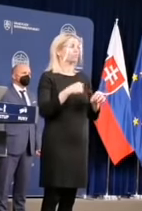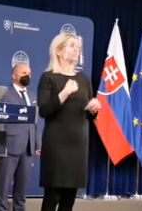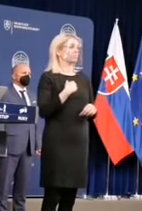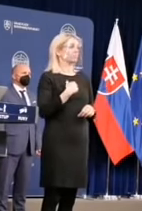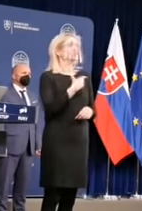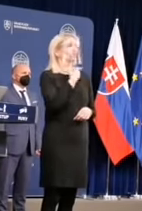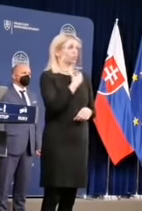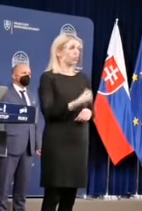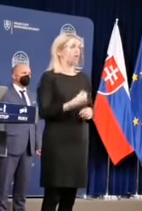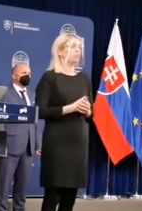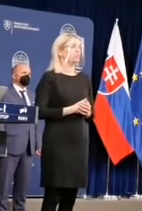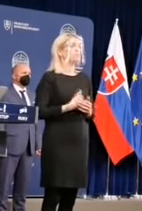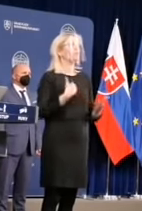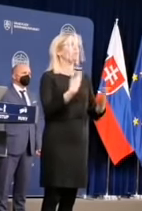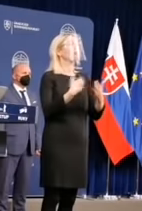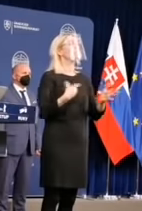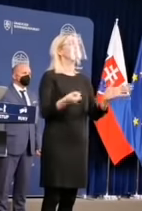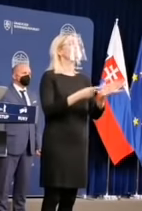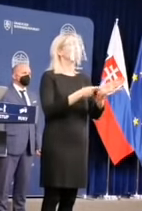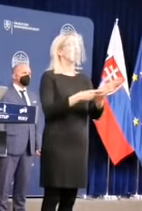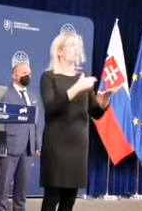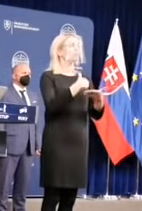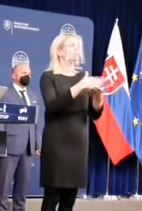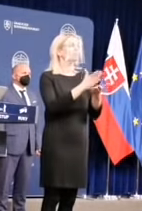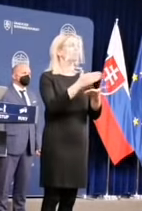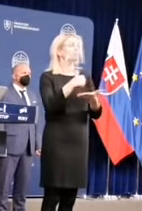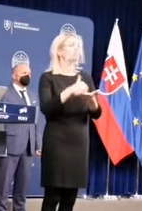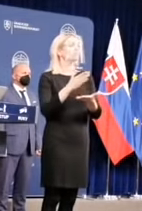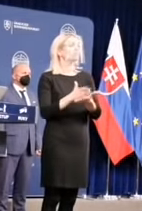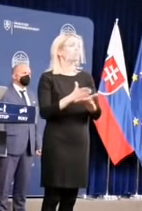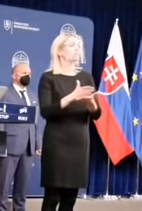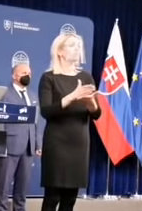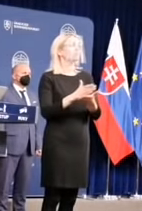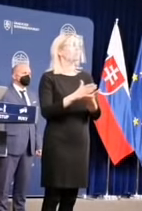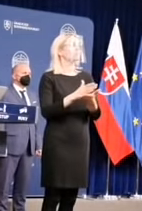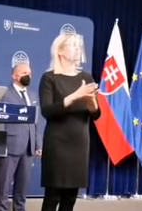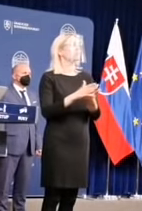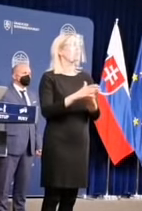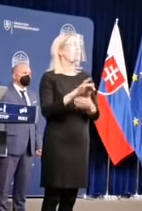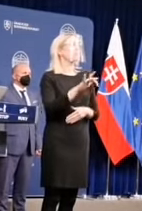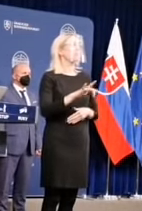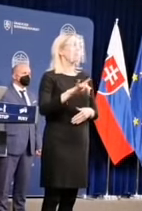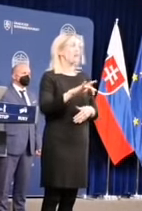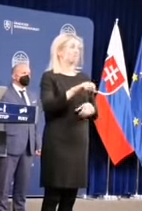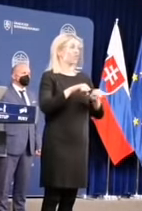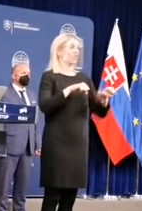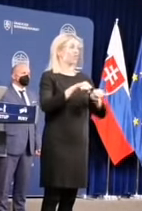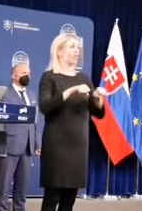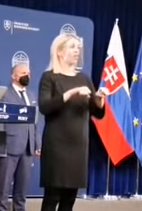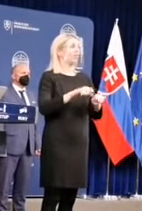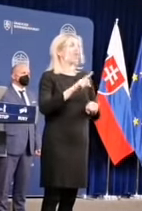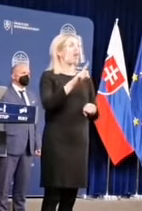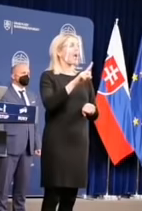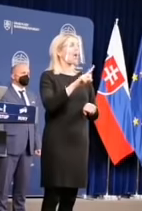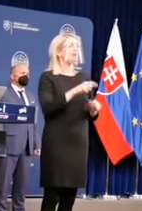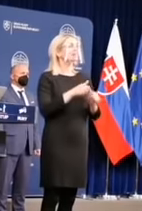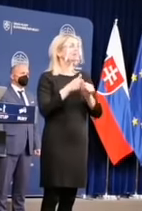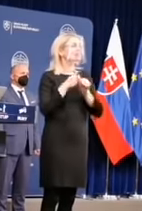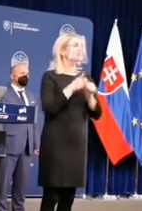Súhlasíme. A preto požadujeme prerozdelenie miest vo vláde striktne